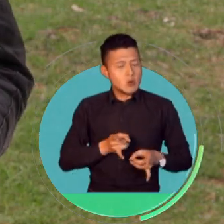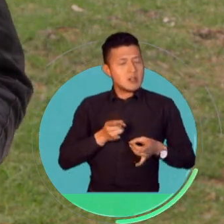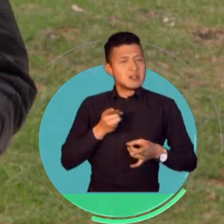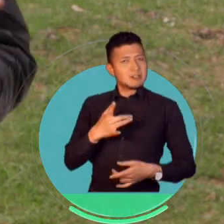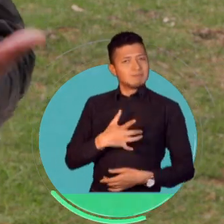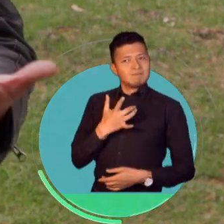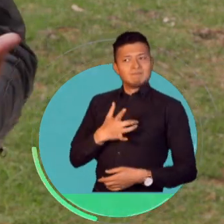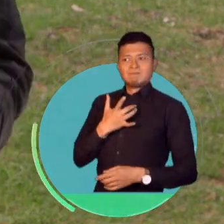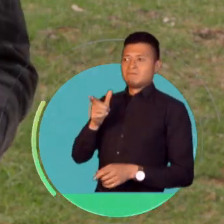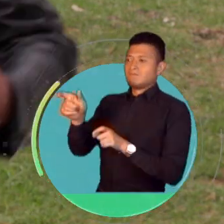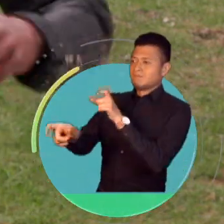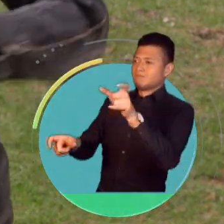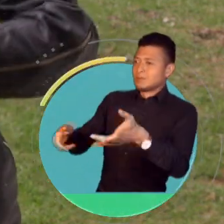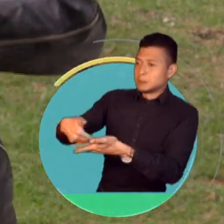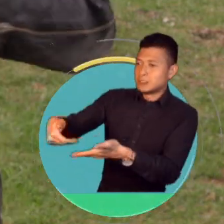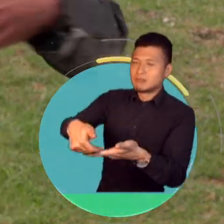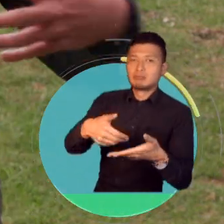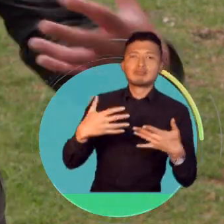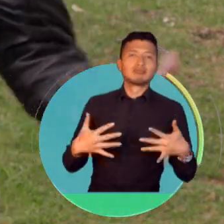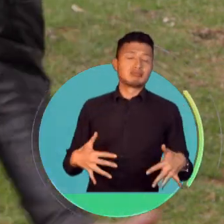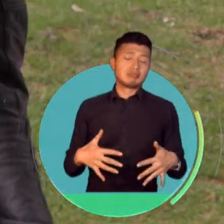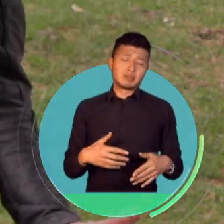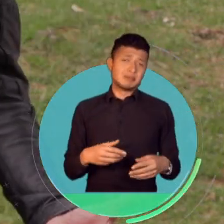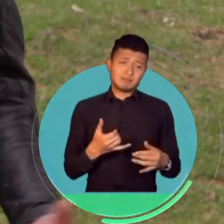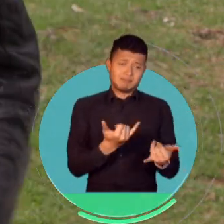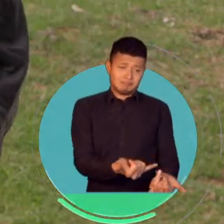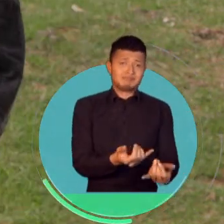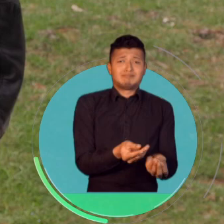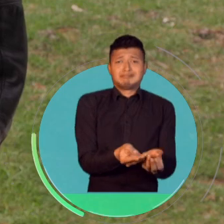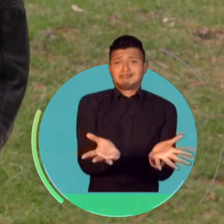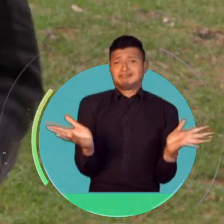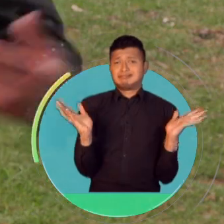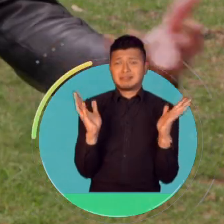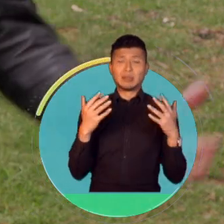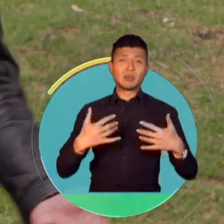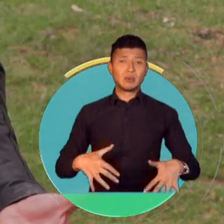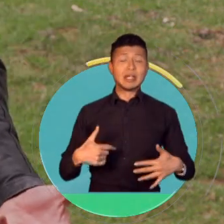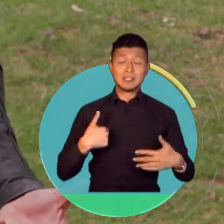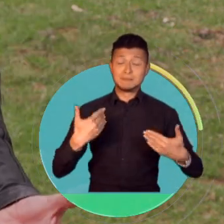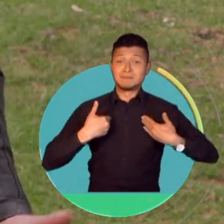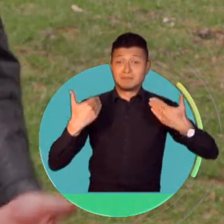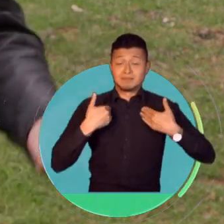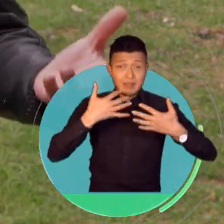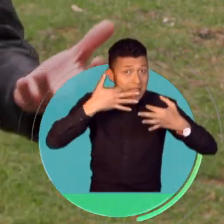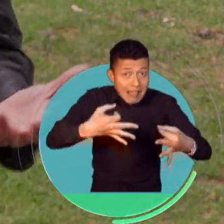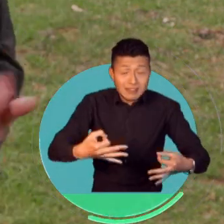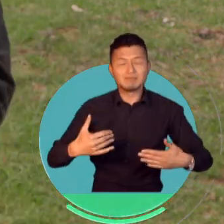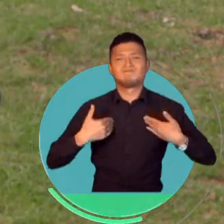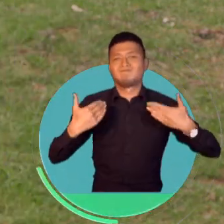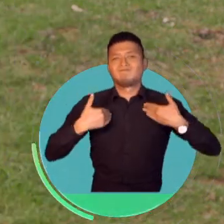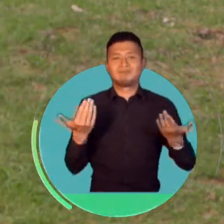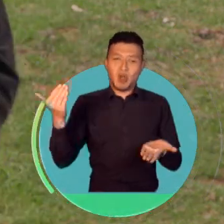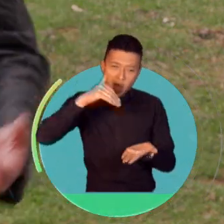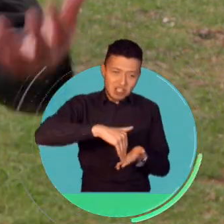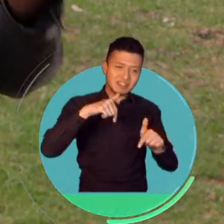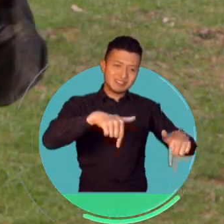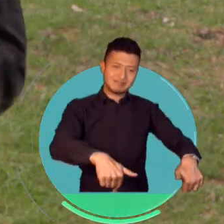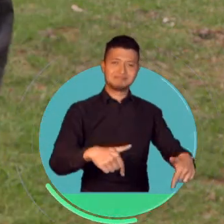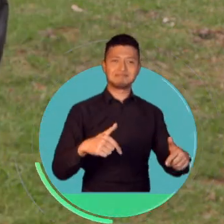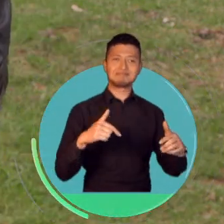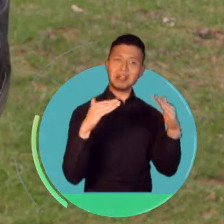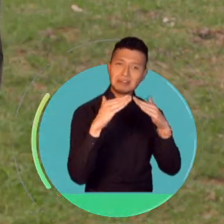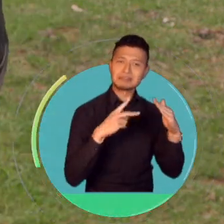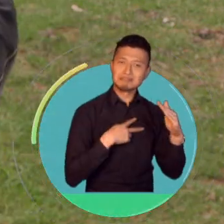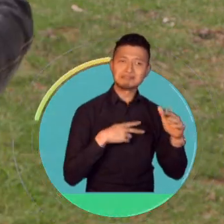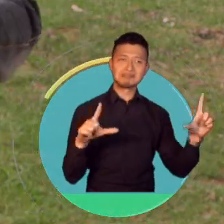sino de la que la gente también pide entonces un espectro súper amplio estoy muy contento La verdad estoy muy contento de volver a la casa estoy muy contento